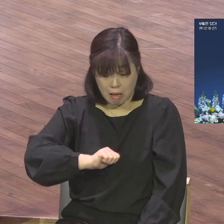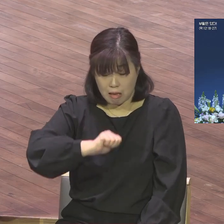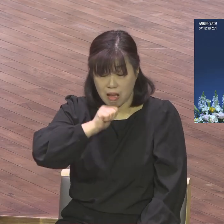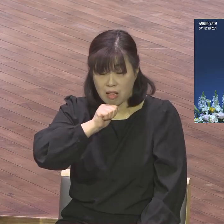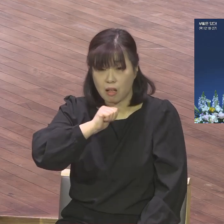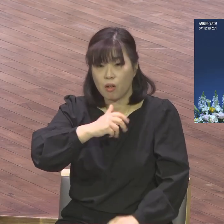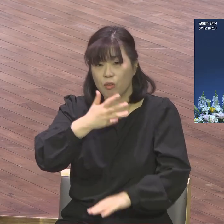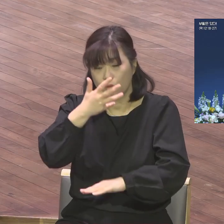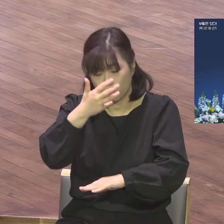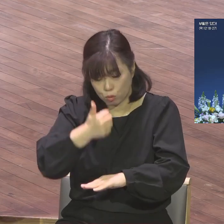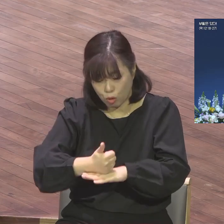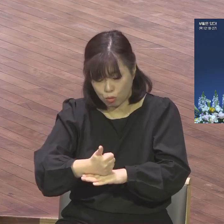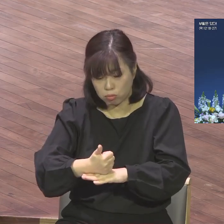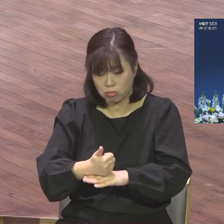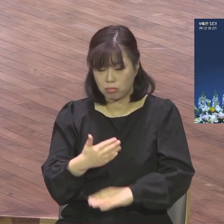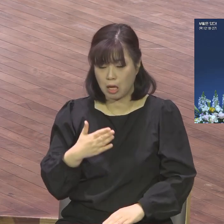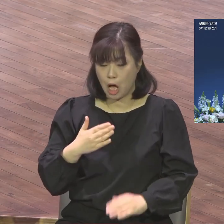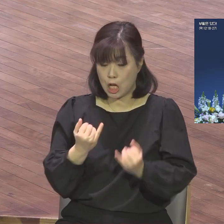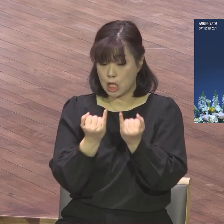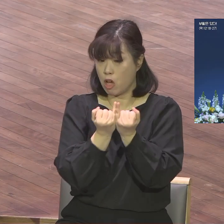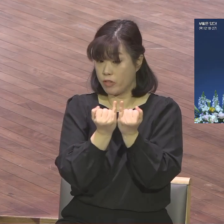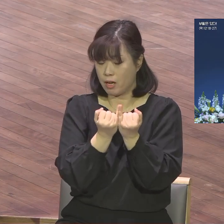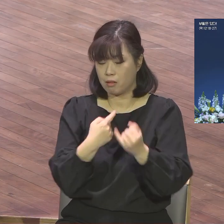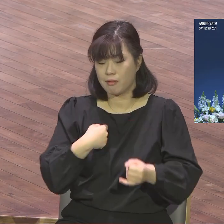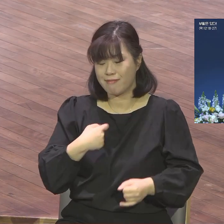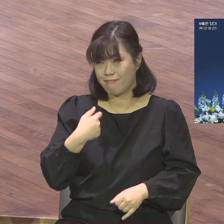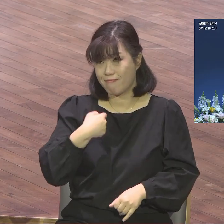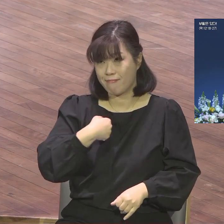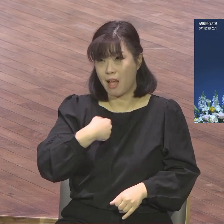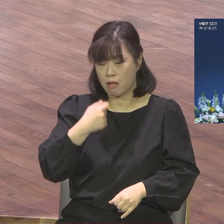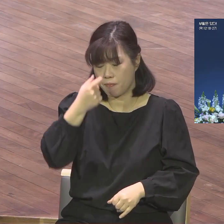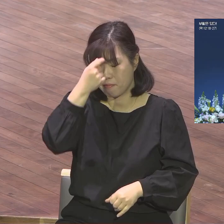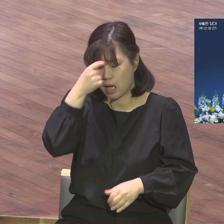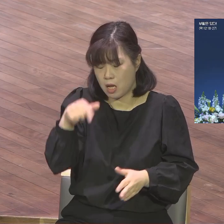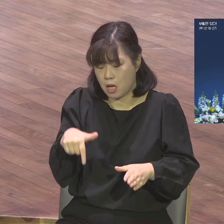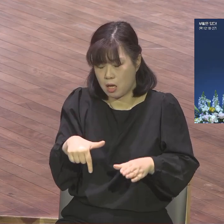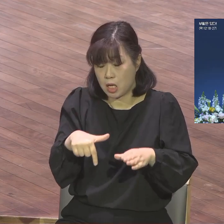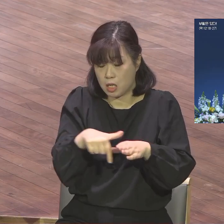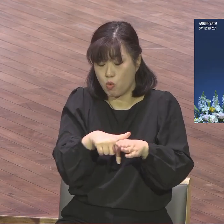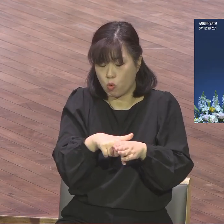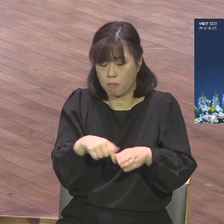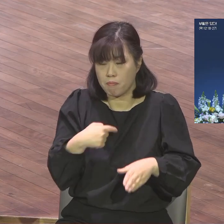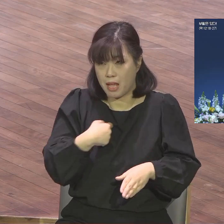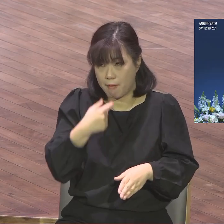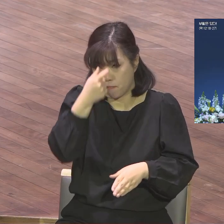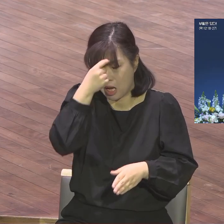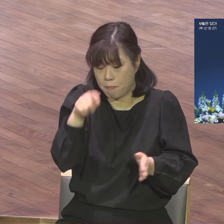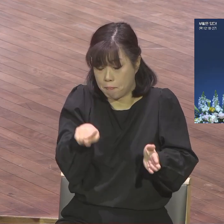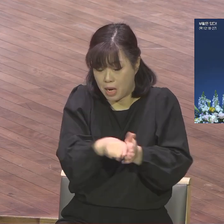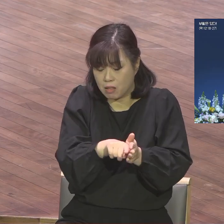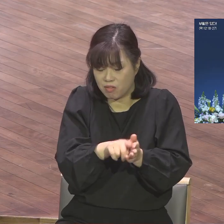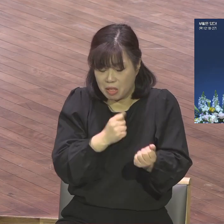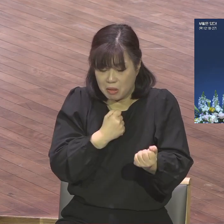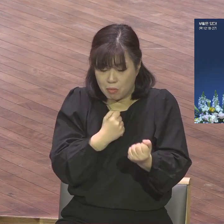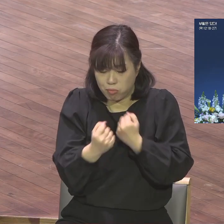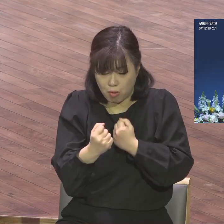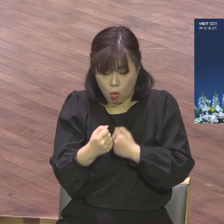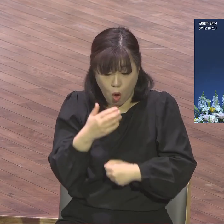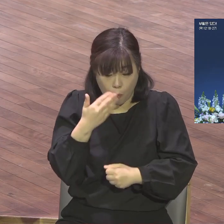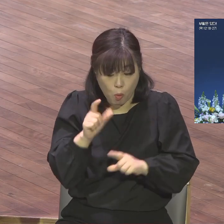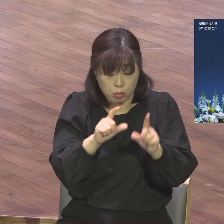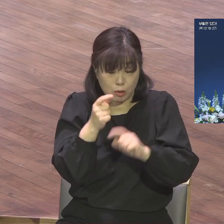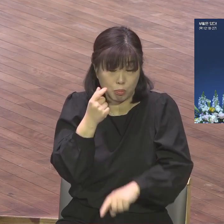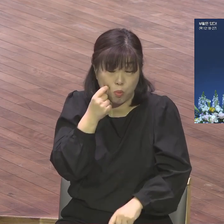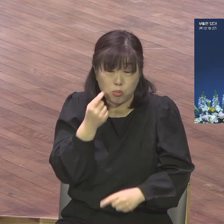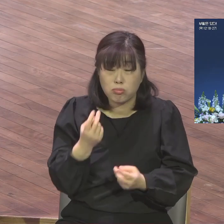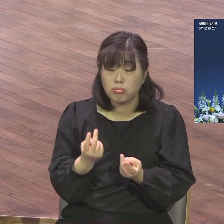무슬림 남자들 시집을 간대. 왜냐 먹고 살 길이 없어가지고 어쩔 수 없이 무슬림 남자에게 시집을